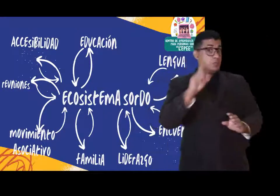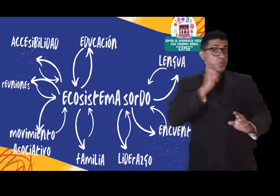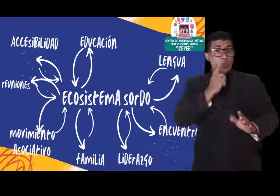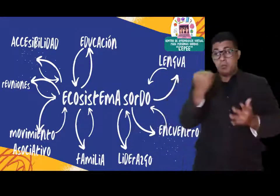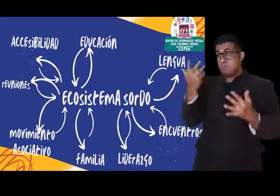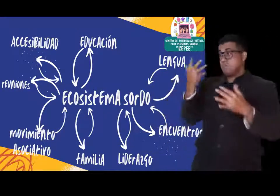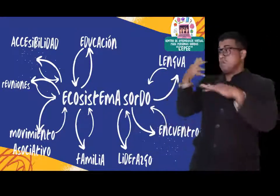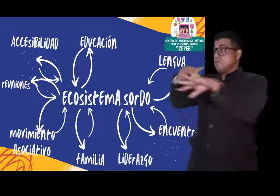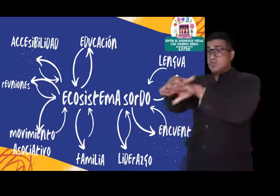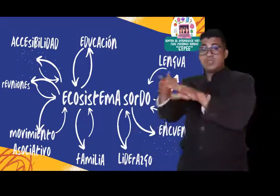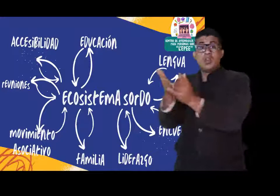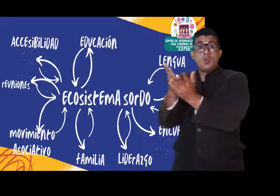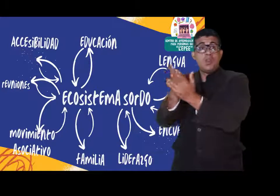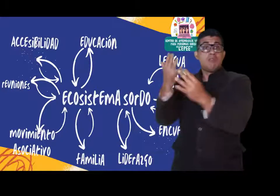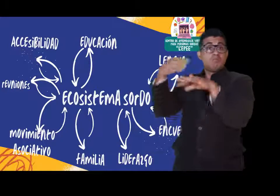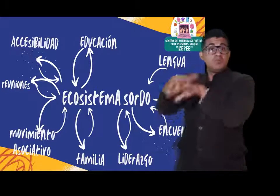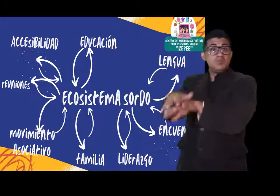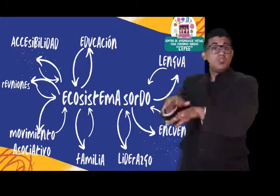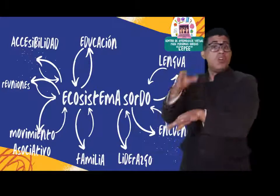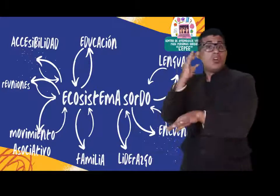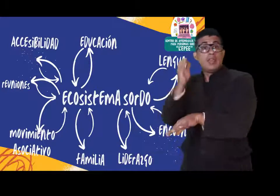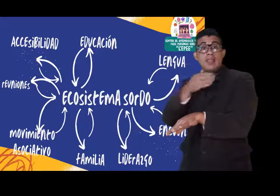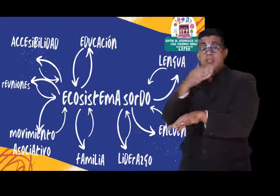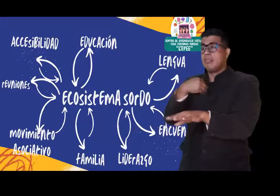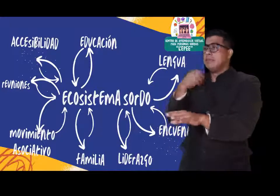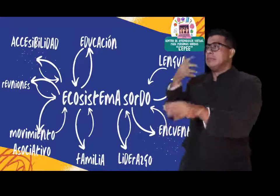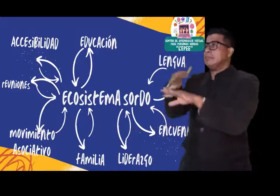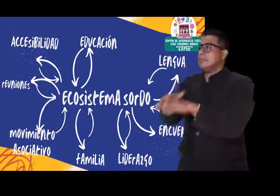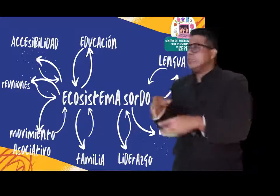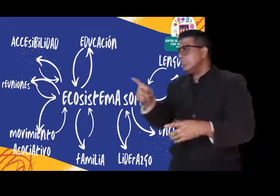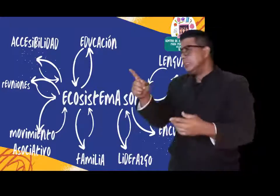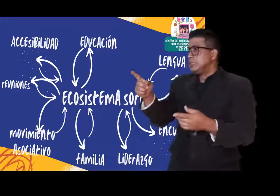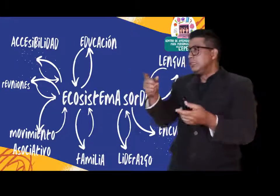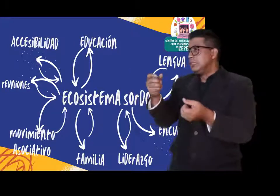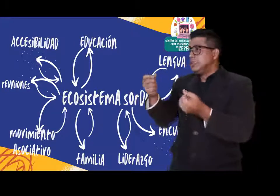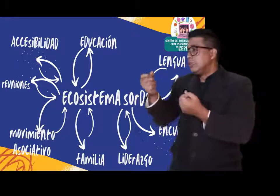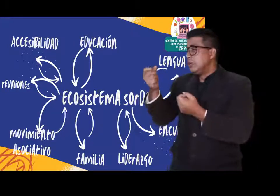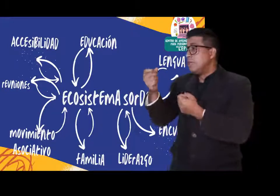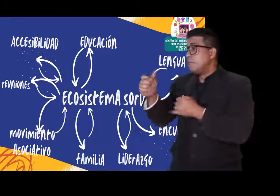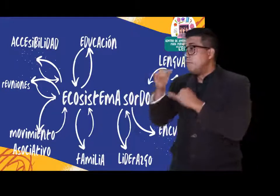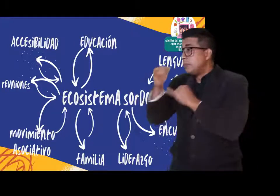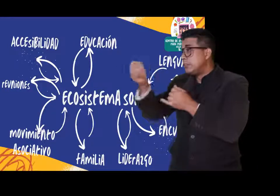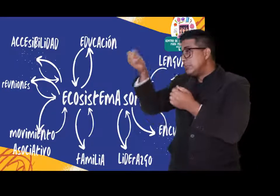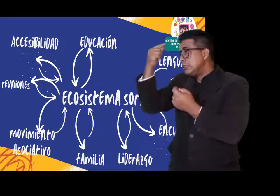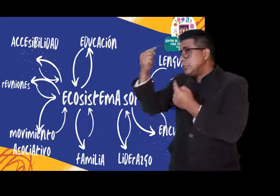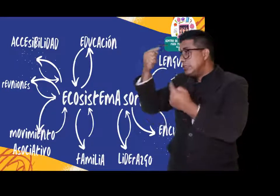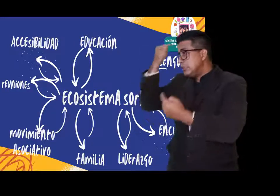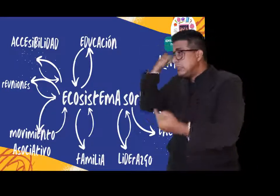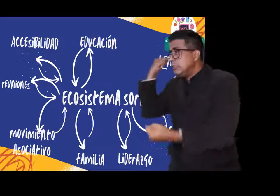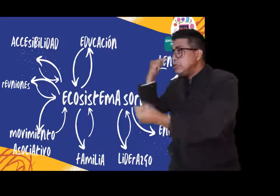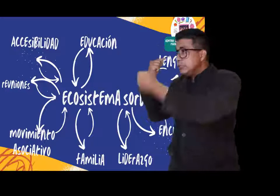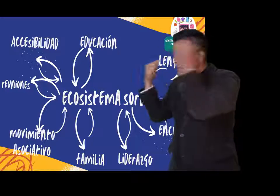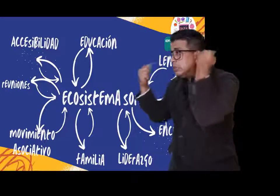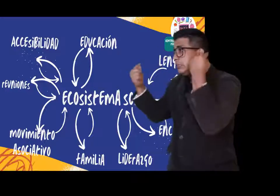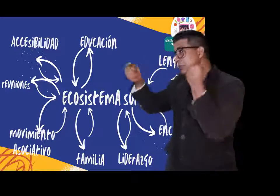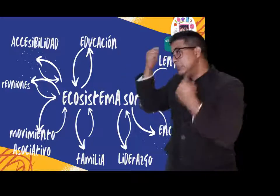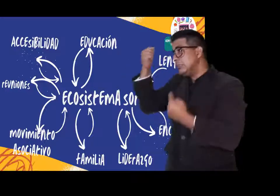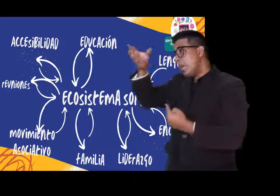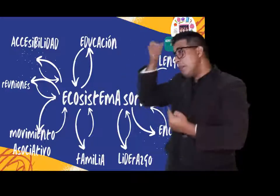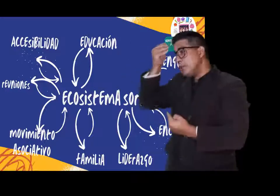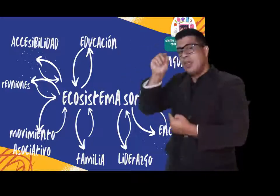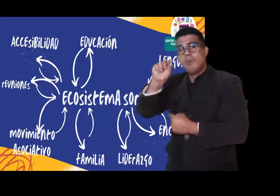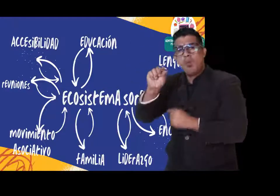comunicación, porque todos hablan en lengua de señas. Cuando no es así y se está en una educación que puede llamarse